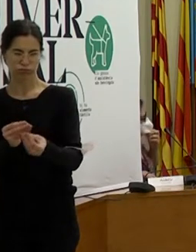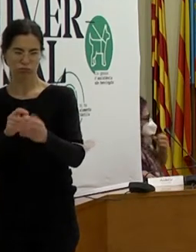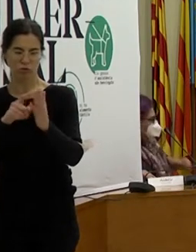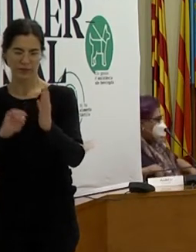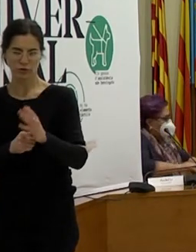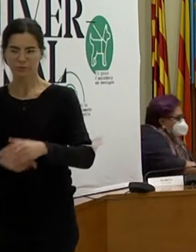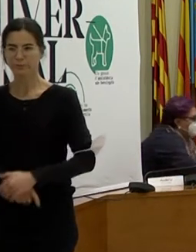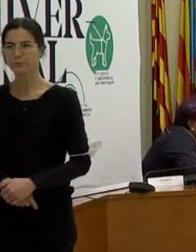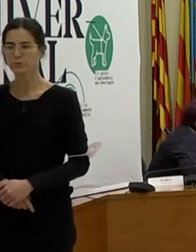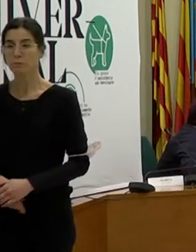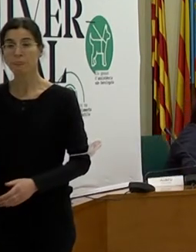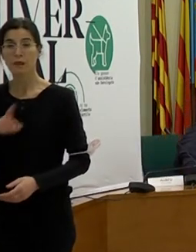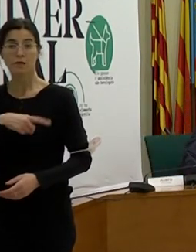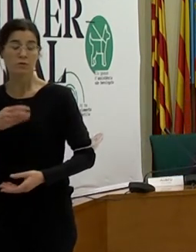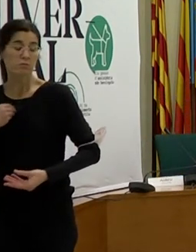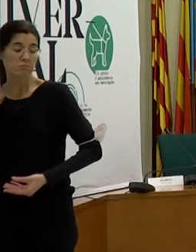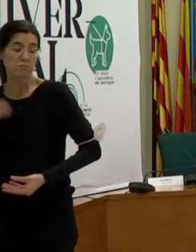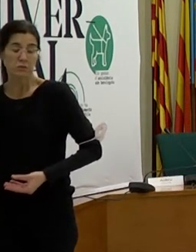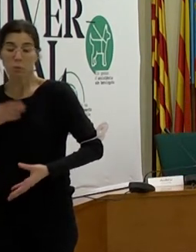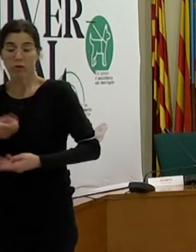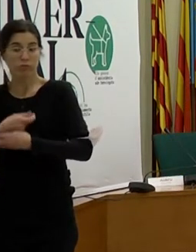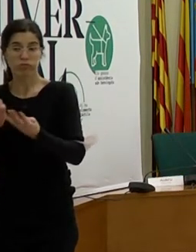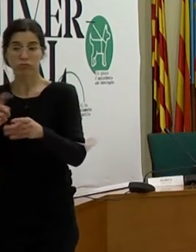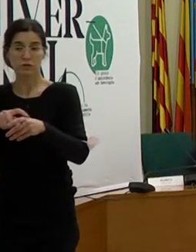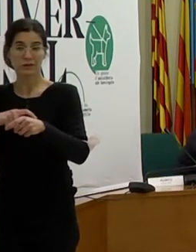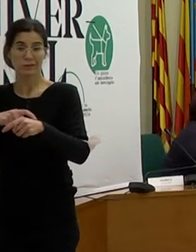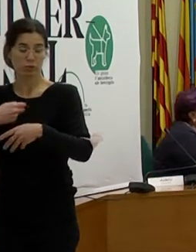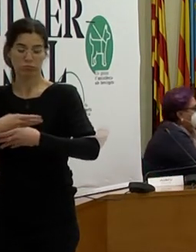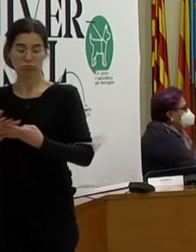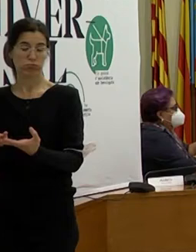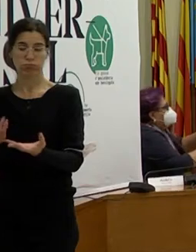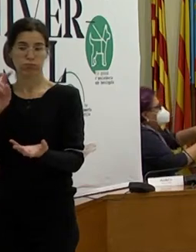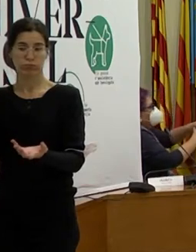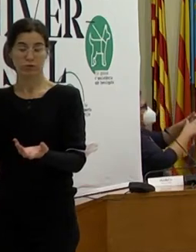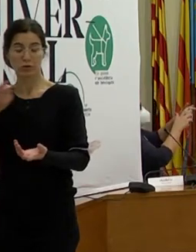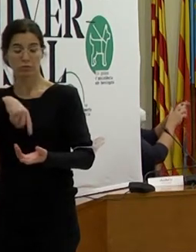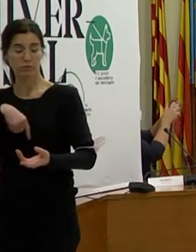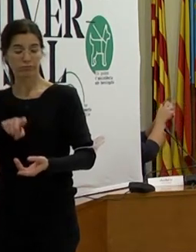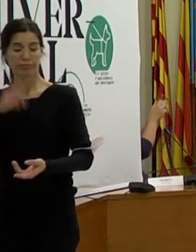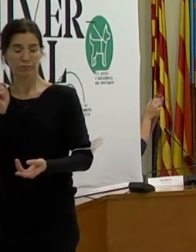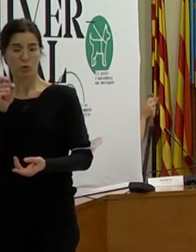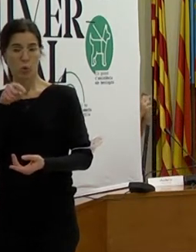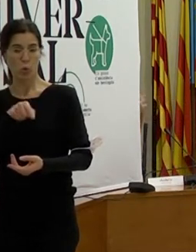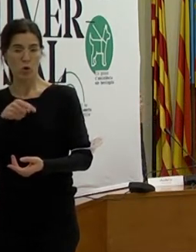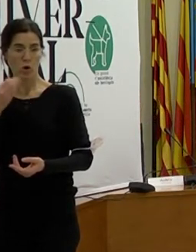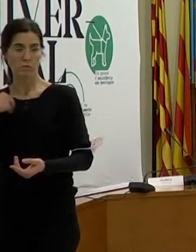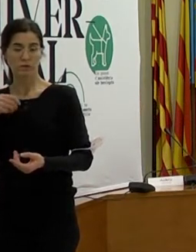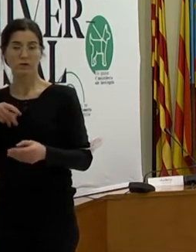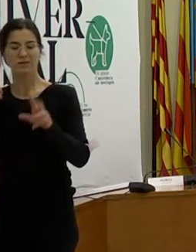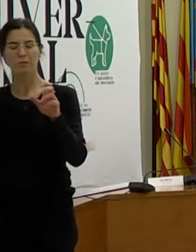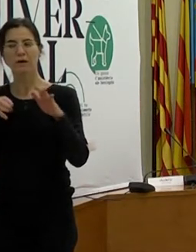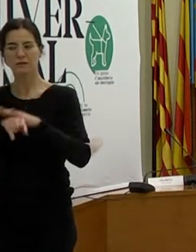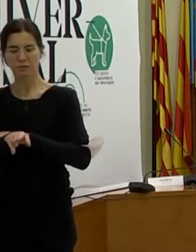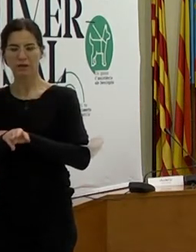Llavors, nosaltres de mapatons poden haver-hi molts tipus i nosaltres ens centrem en la mapaton de